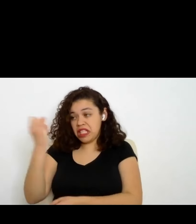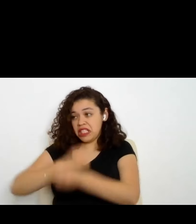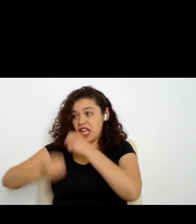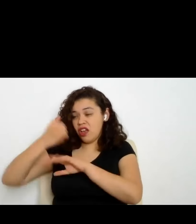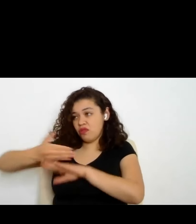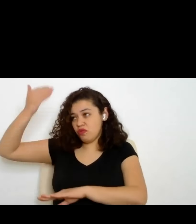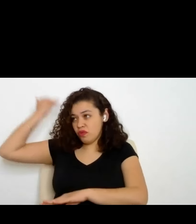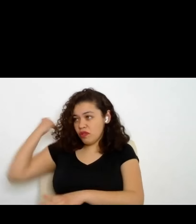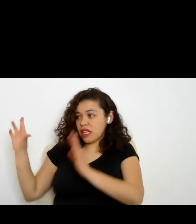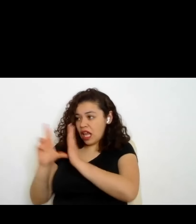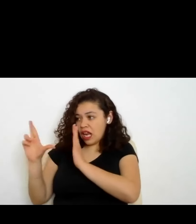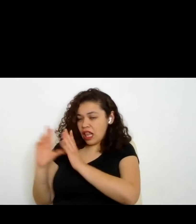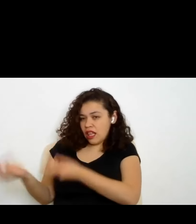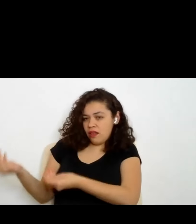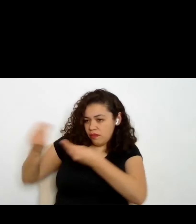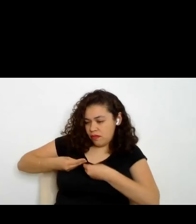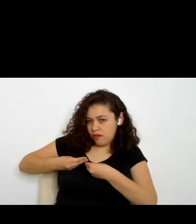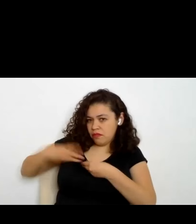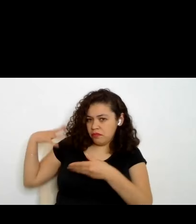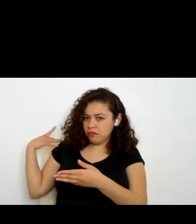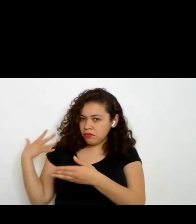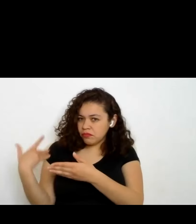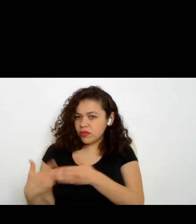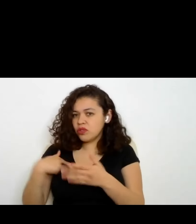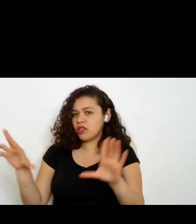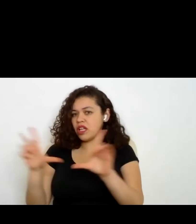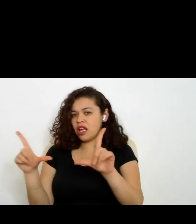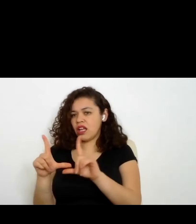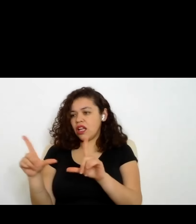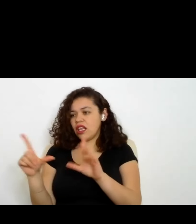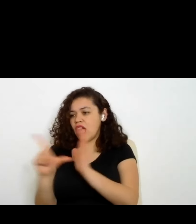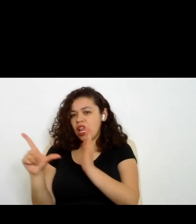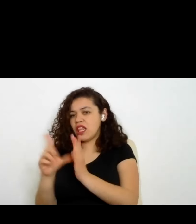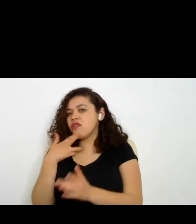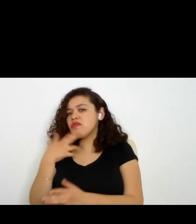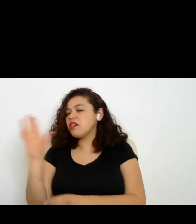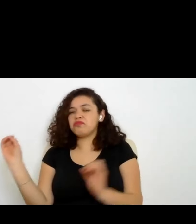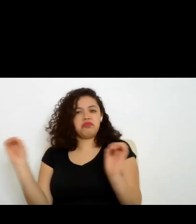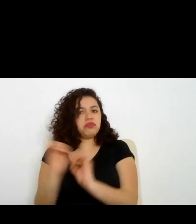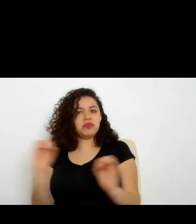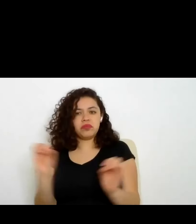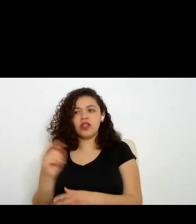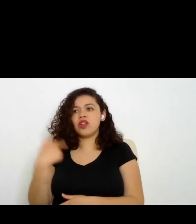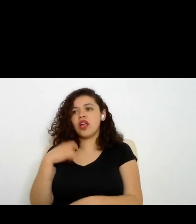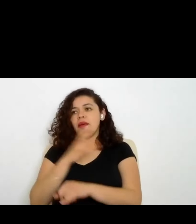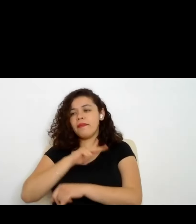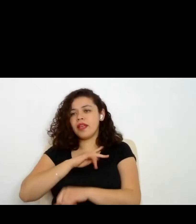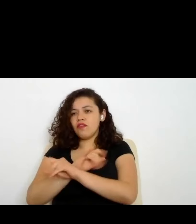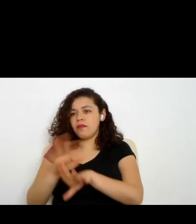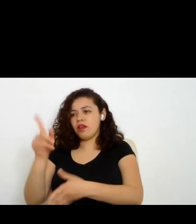me dice una tarjeta de crédito, pero pues yo ya no tengo esa tarjeta o yo ya no uso esa tarjeta, entonces quiero que canceles mis